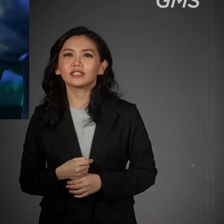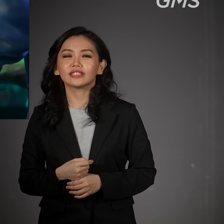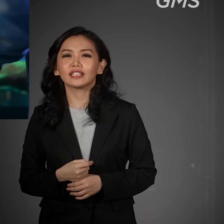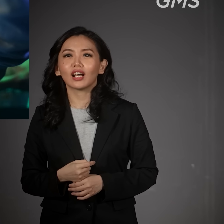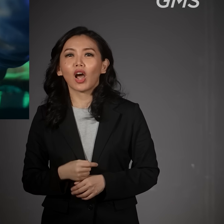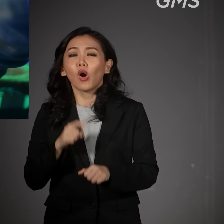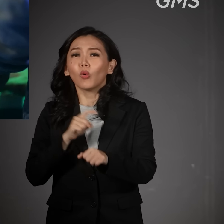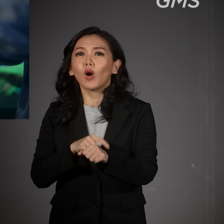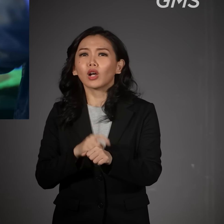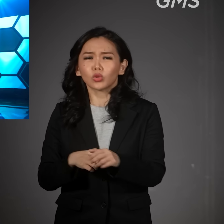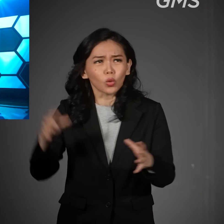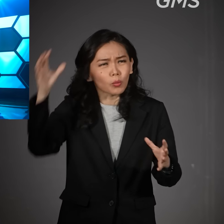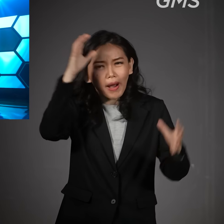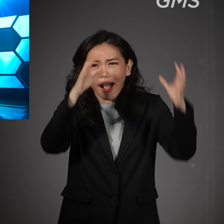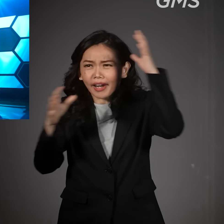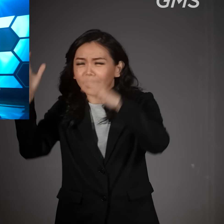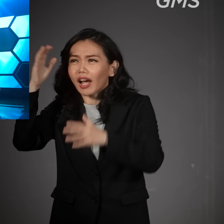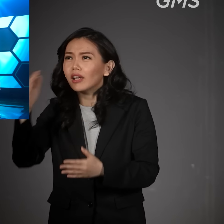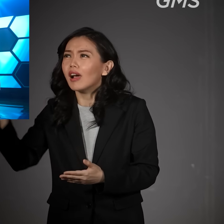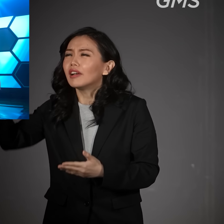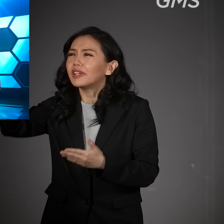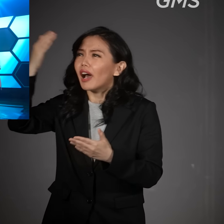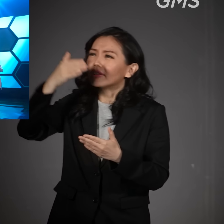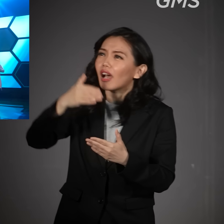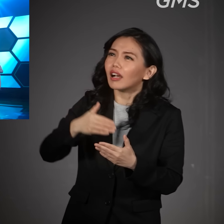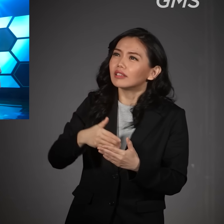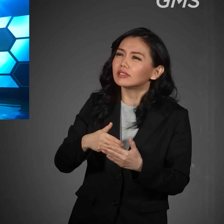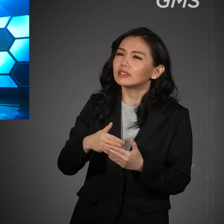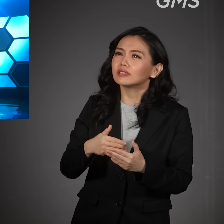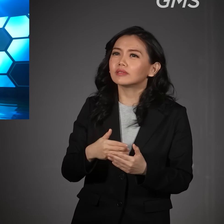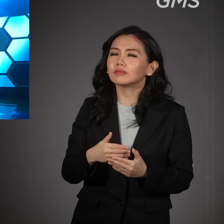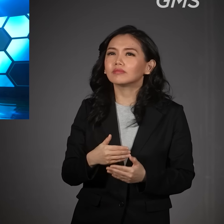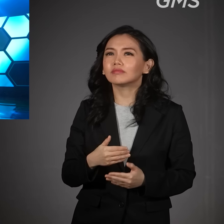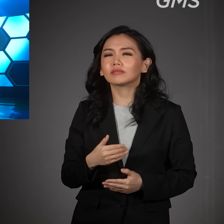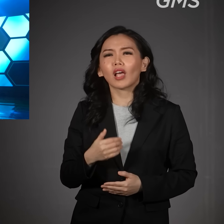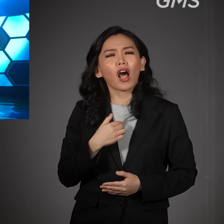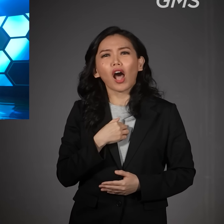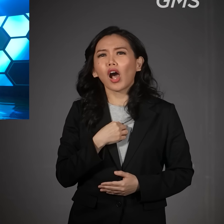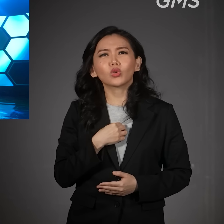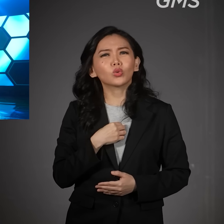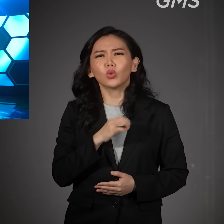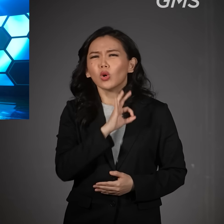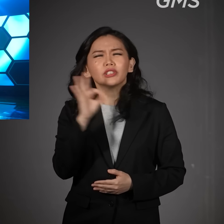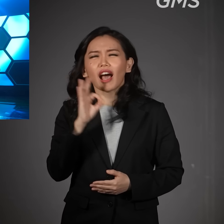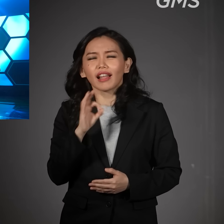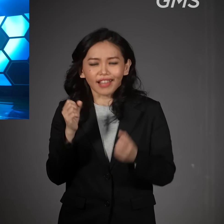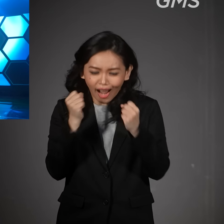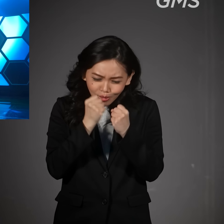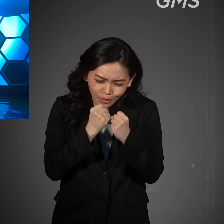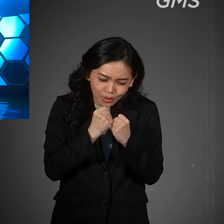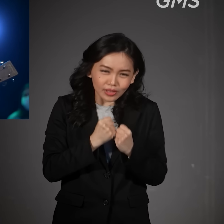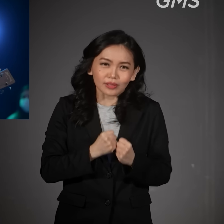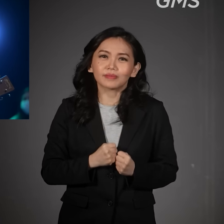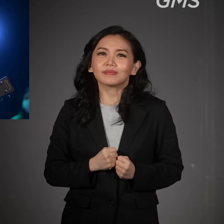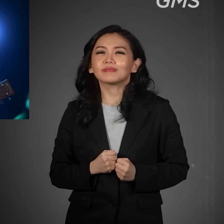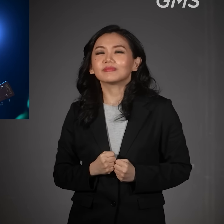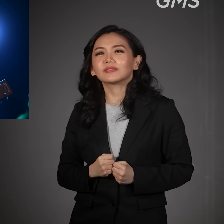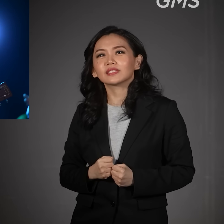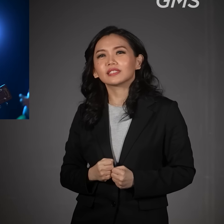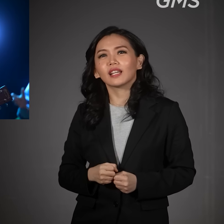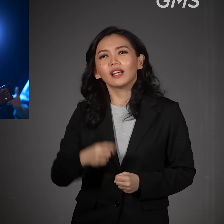sabar dan menerpa. Ku tak takut,